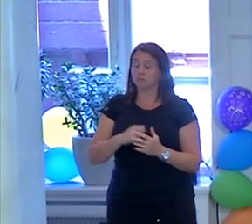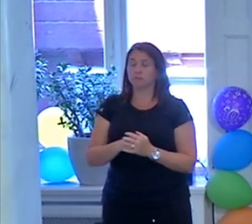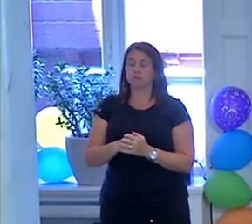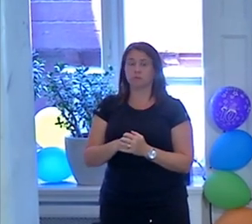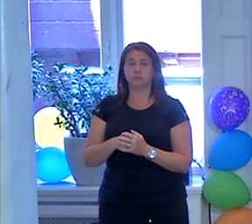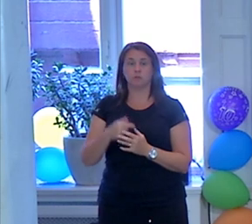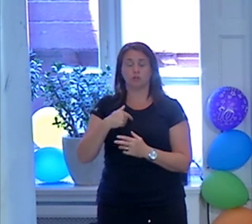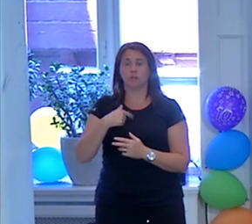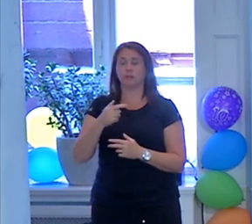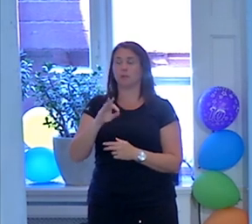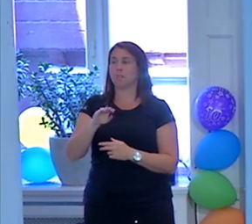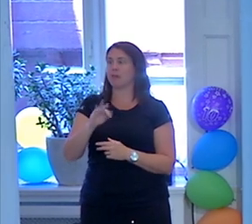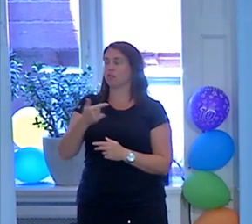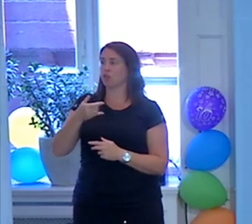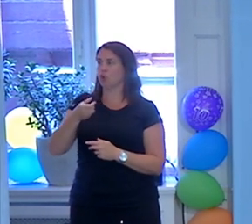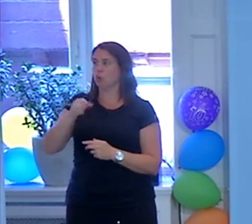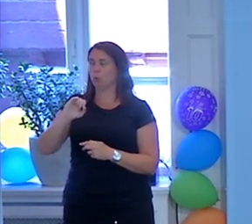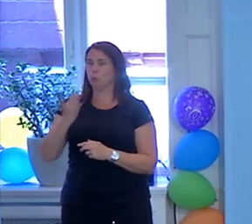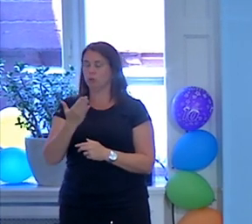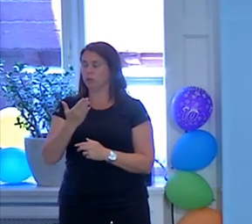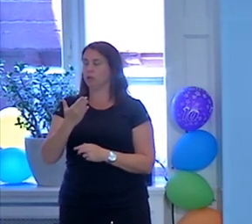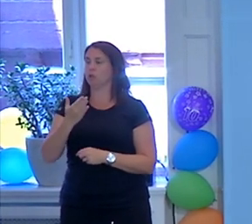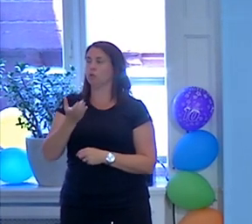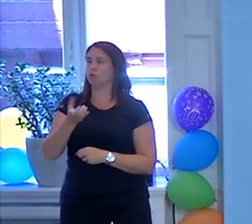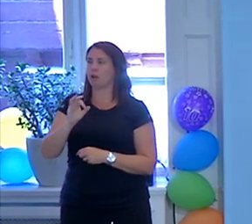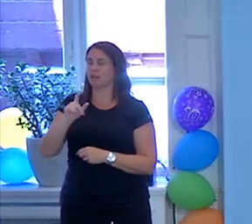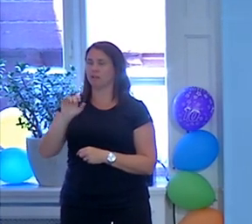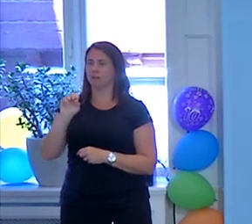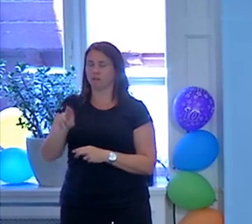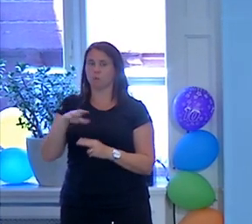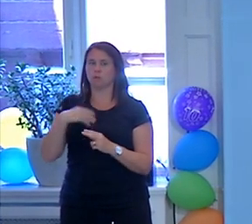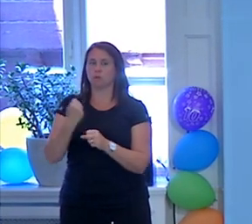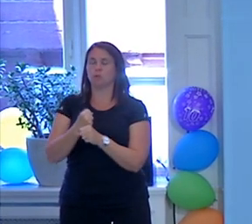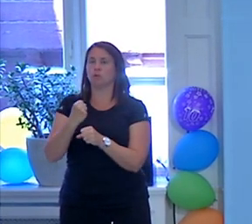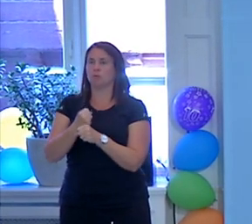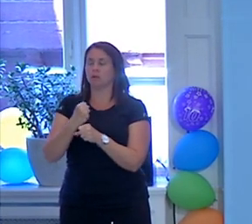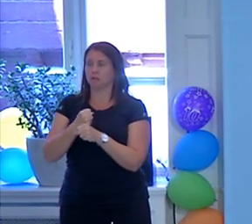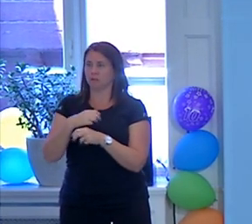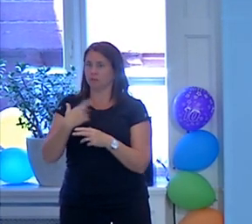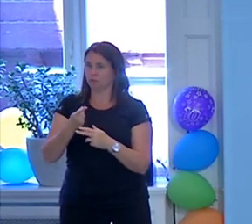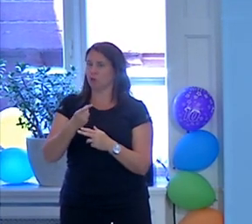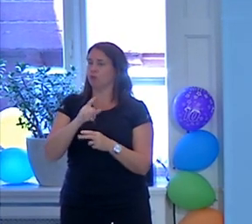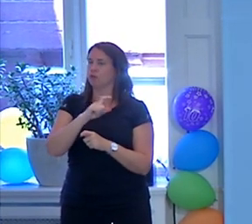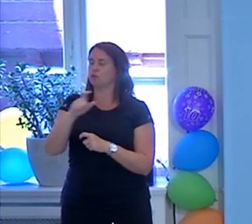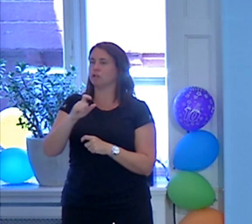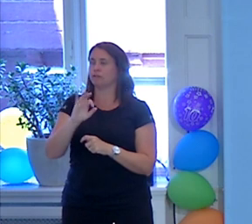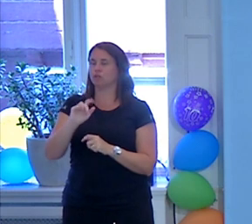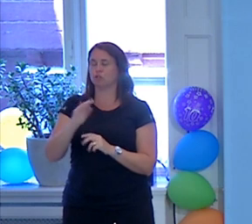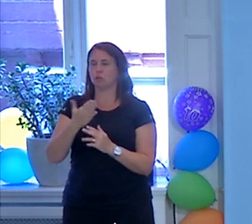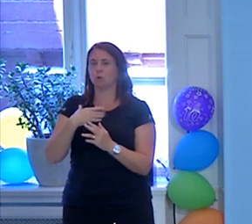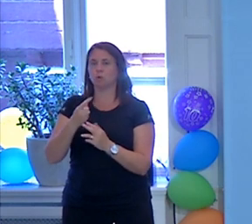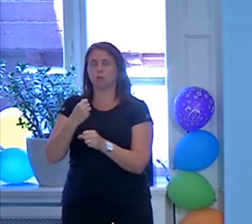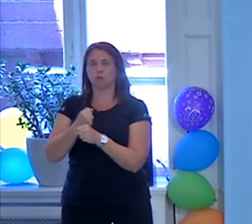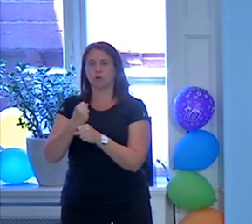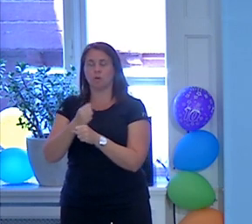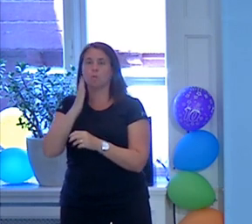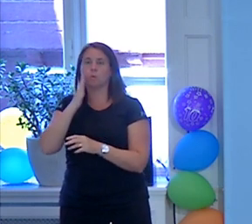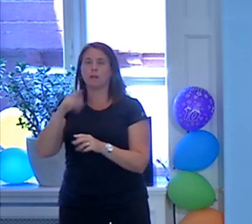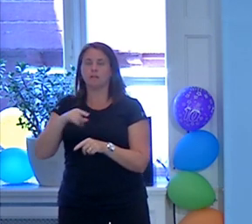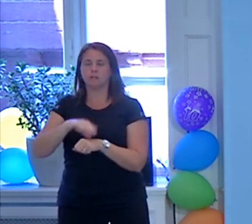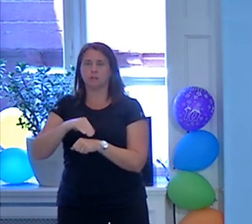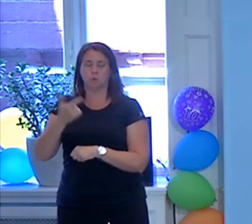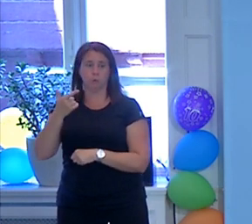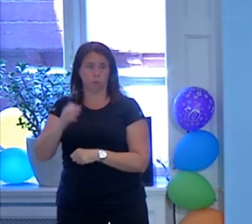Jag heter Matthew Kreitman, jag jobbar för Diversify från USA men blivit i Sverige 7 år. Och vi ska visa